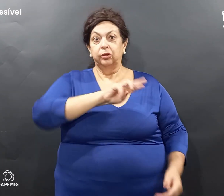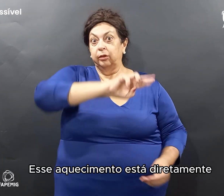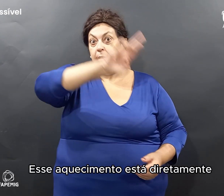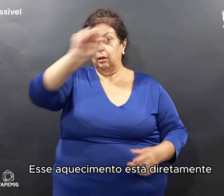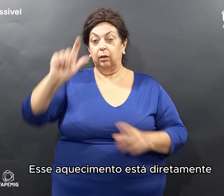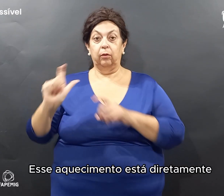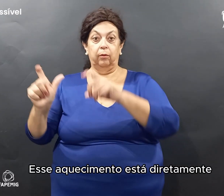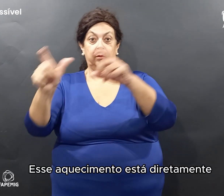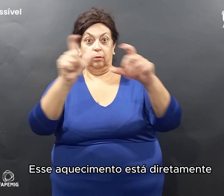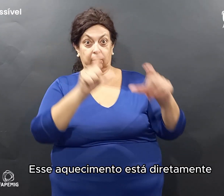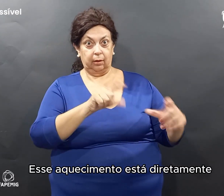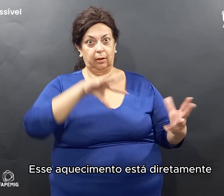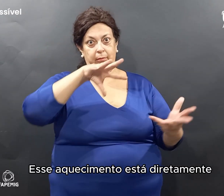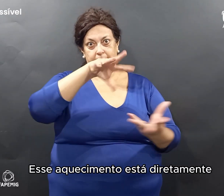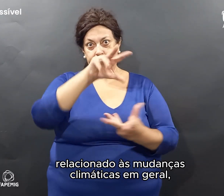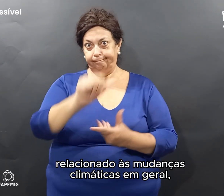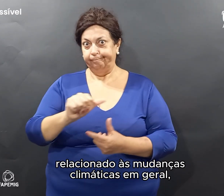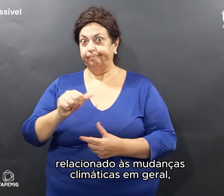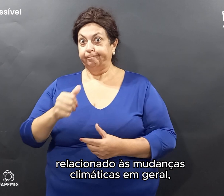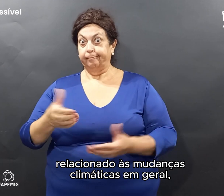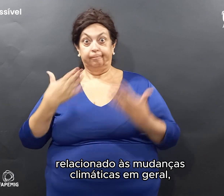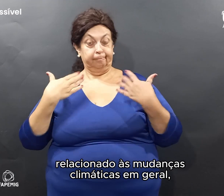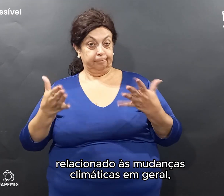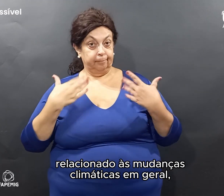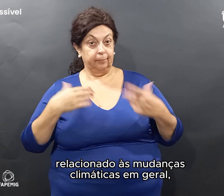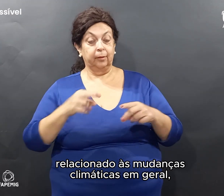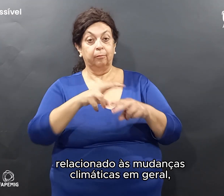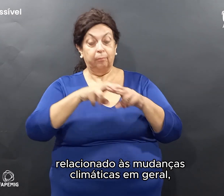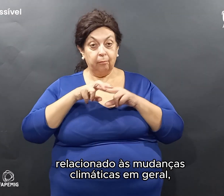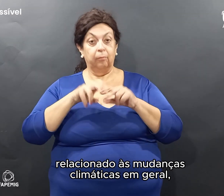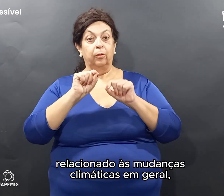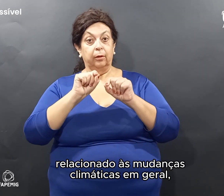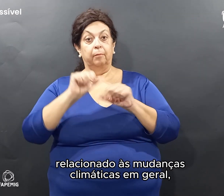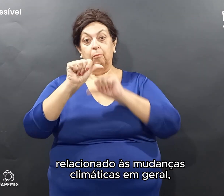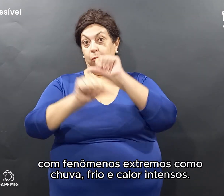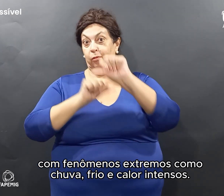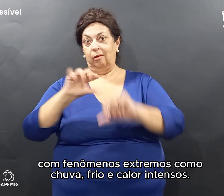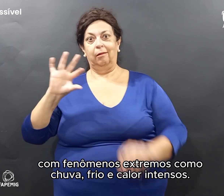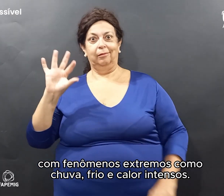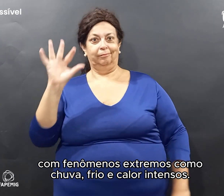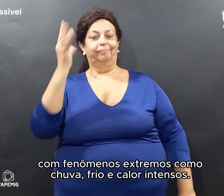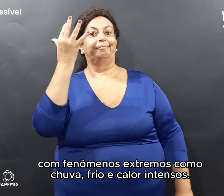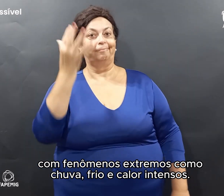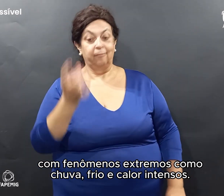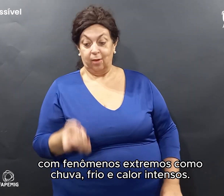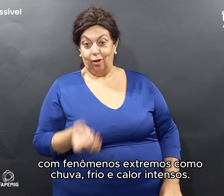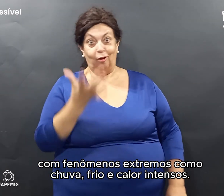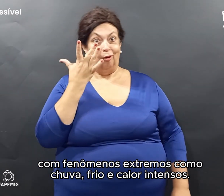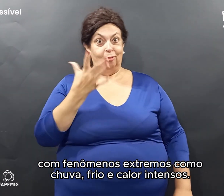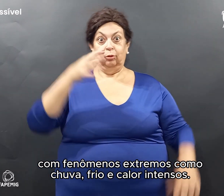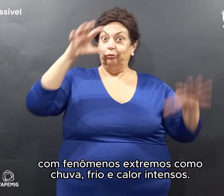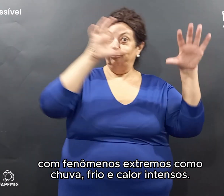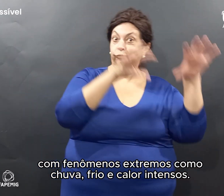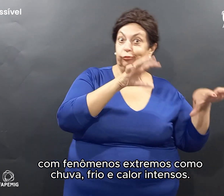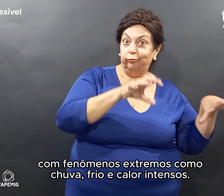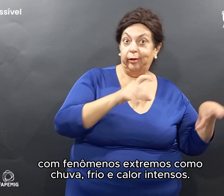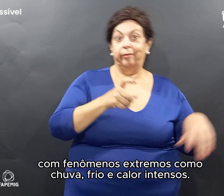Esse aquecimento está diretamente relacionado às mudanças climáticas em geral, com fenômenos extremos como chuva, frio e calor